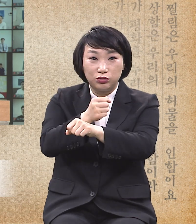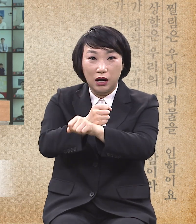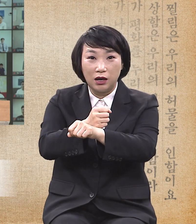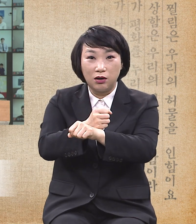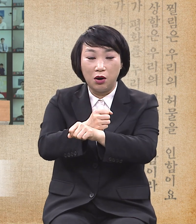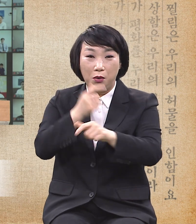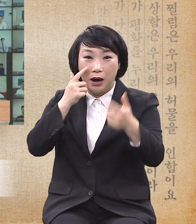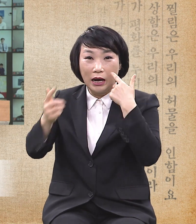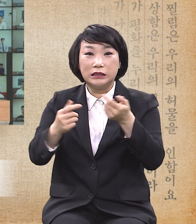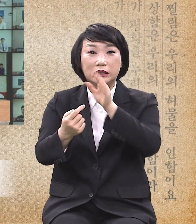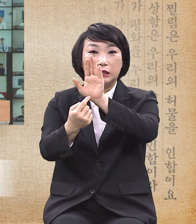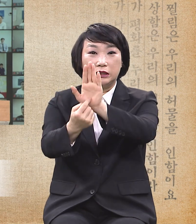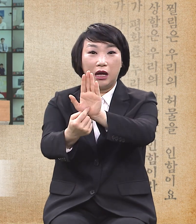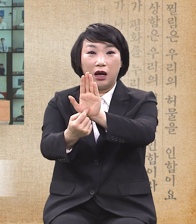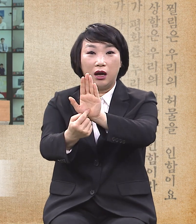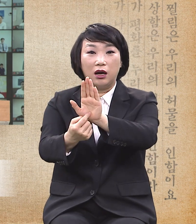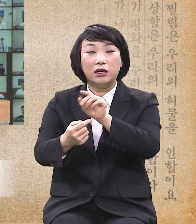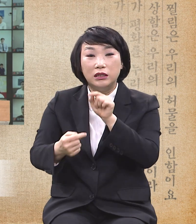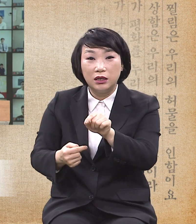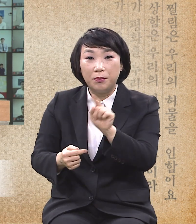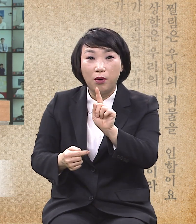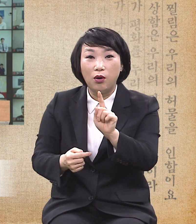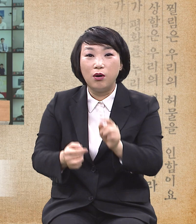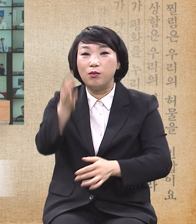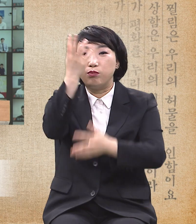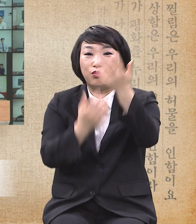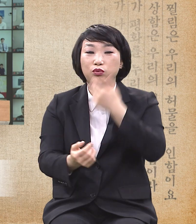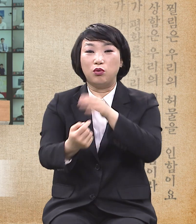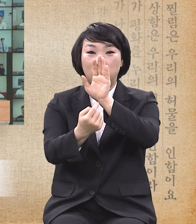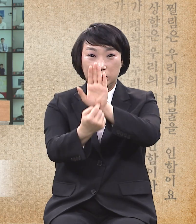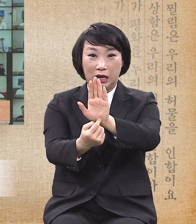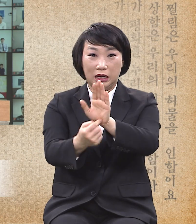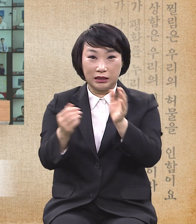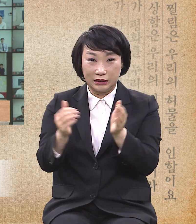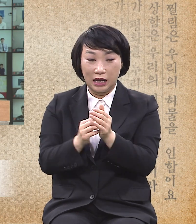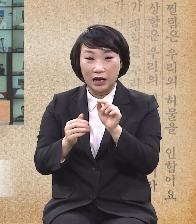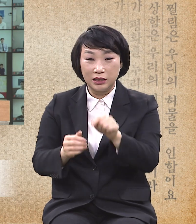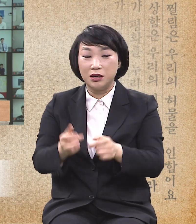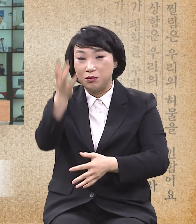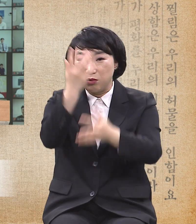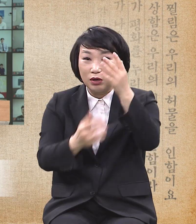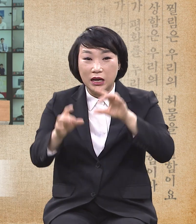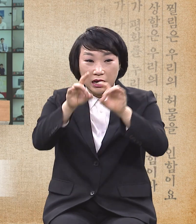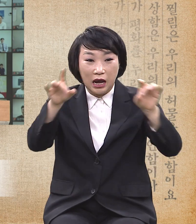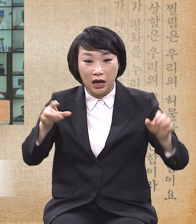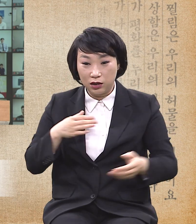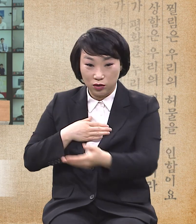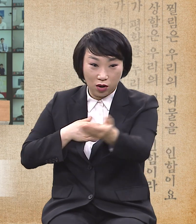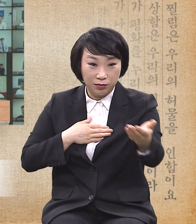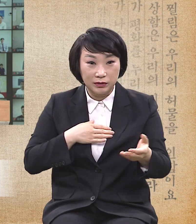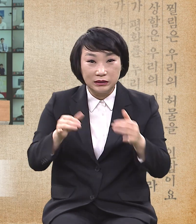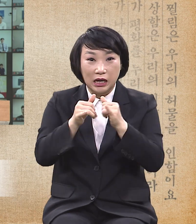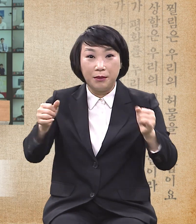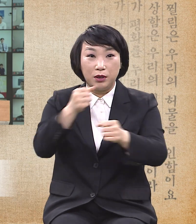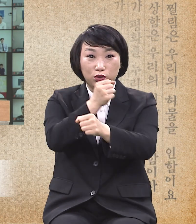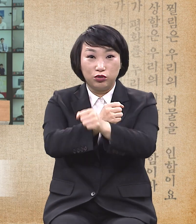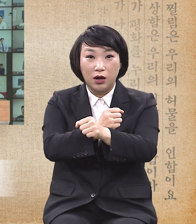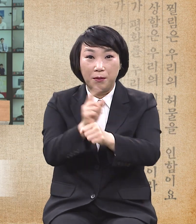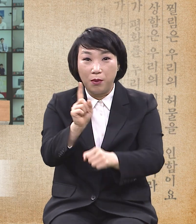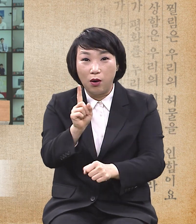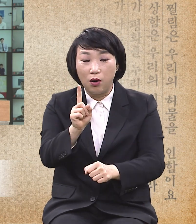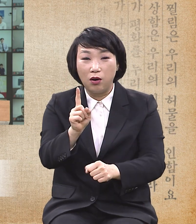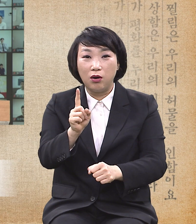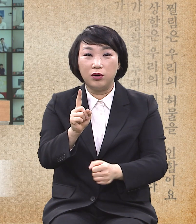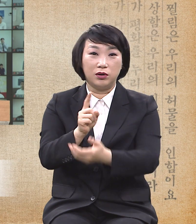공력을 밝히리니 이는 불로 나타내고 그 불이 각각 사람의